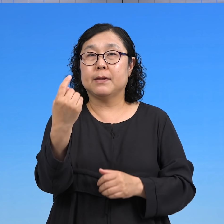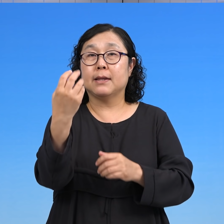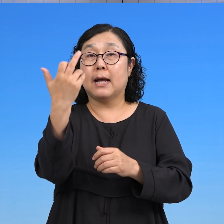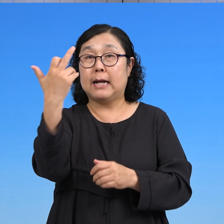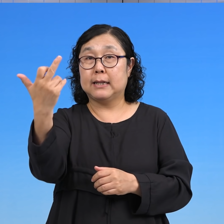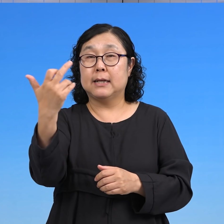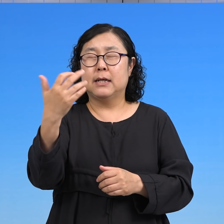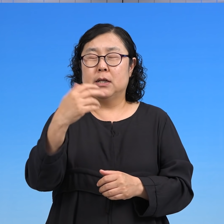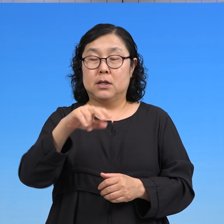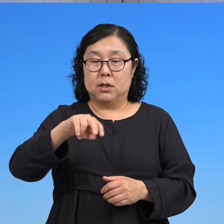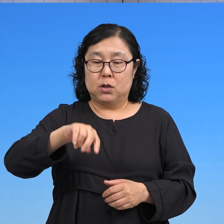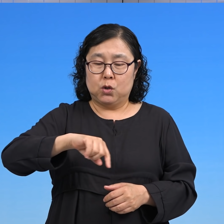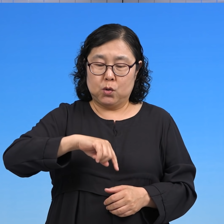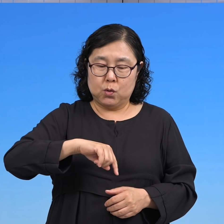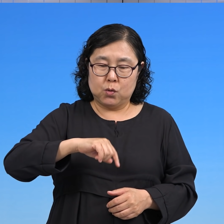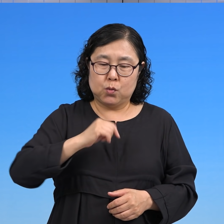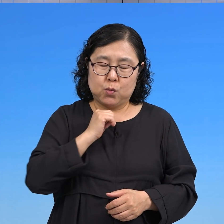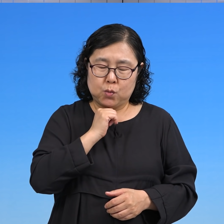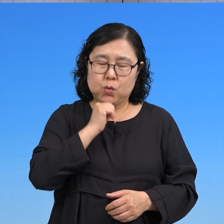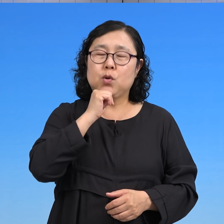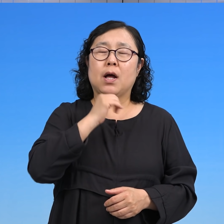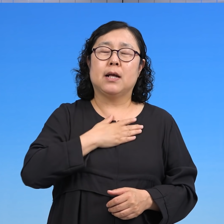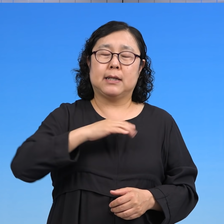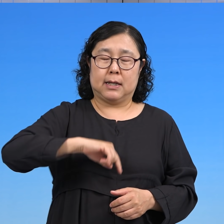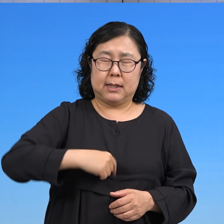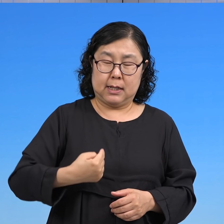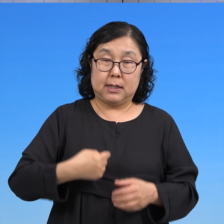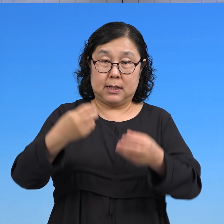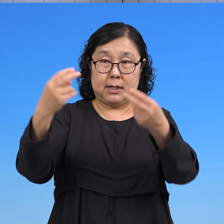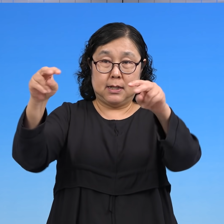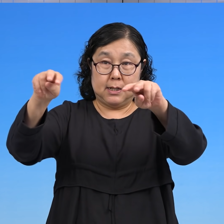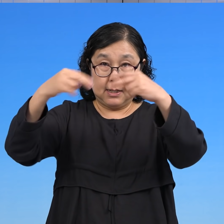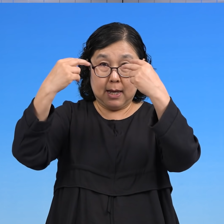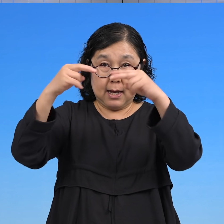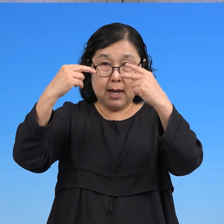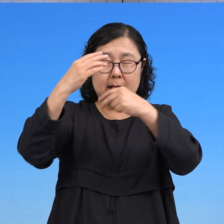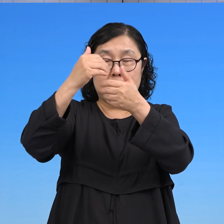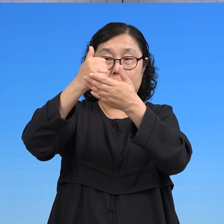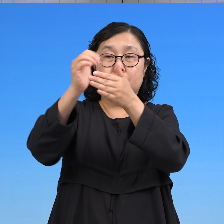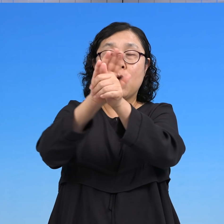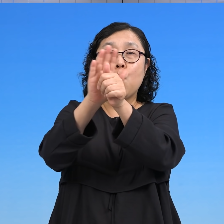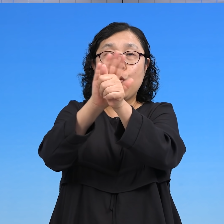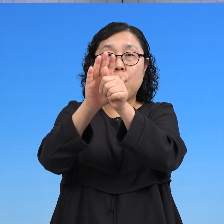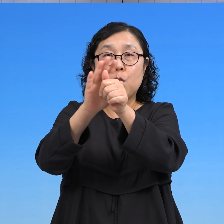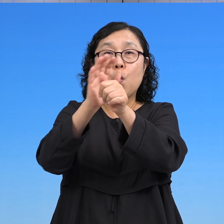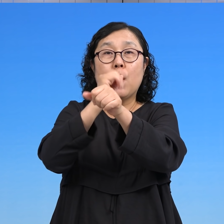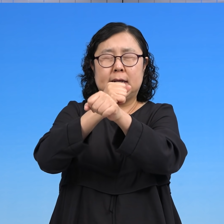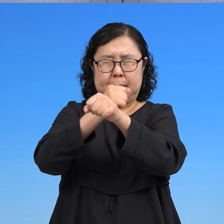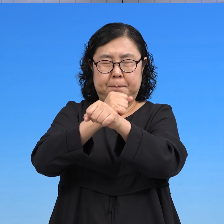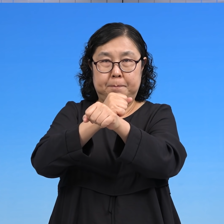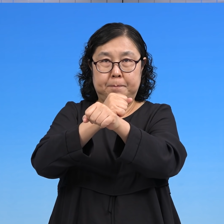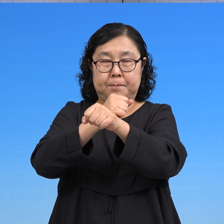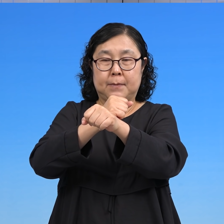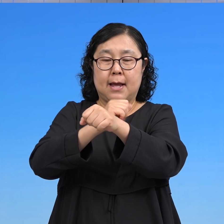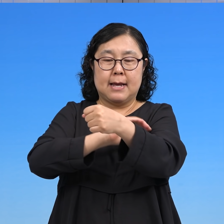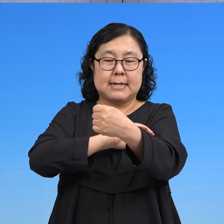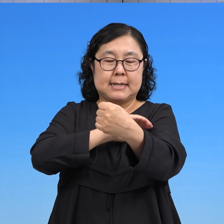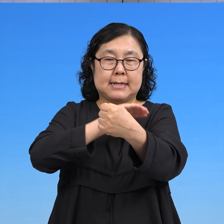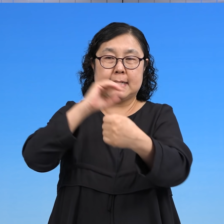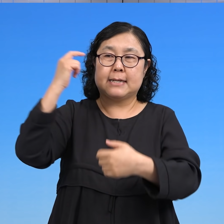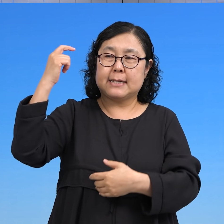그렇게 초라한 자기 자신을 향한 하나님의 위로하심, 하나님의 강력한 위로를 통하여 새로운